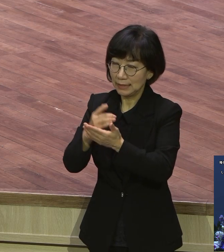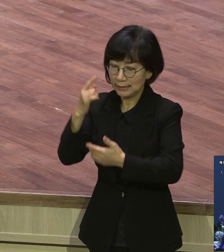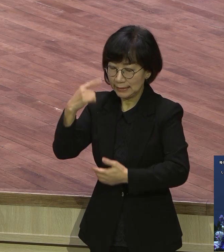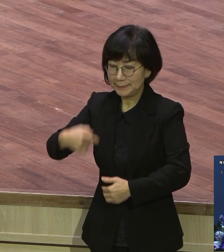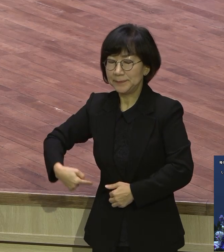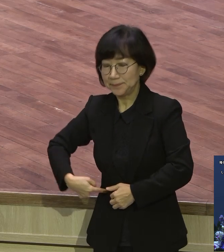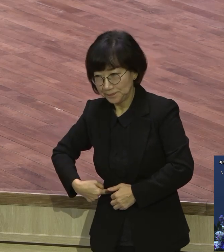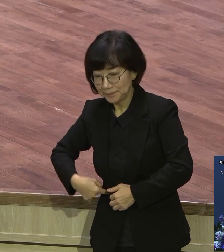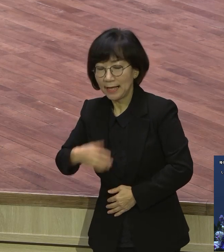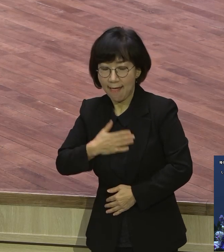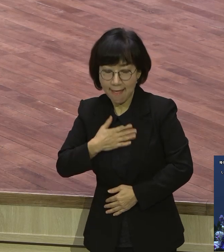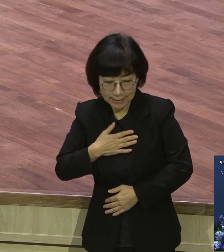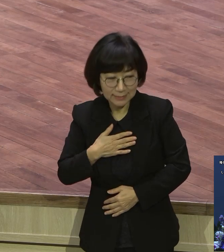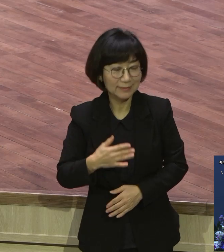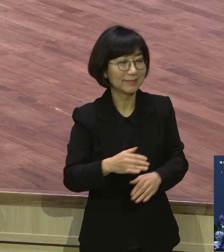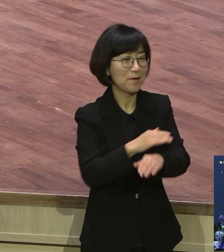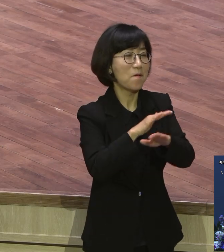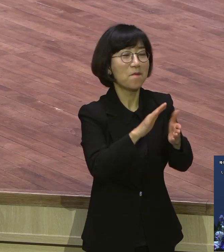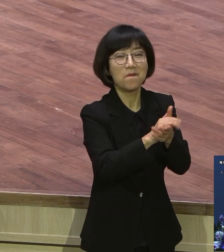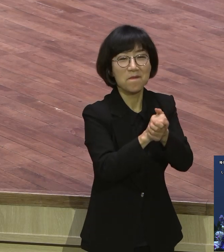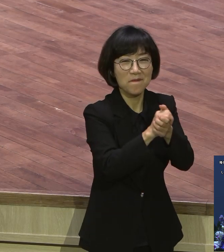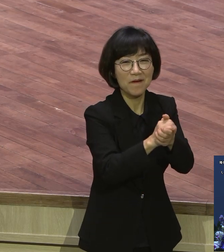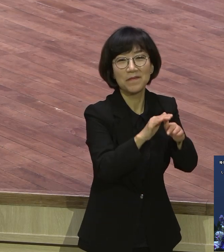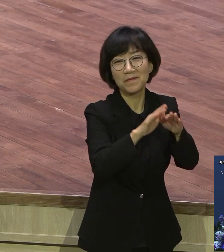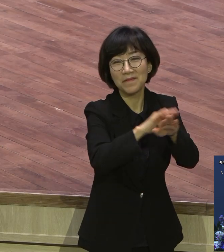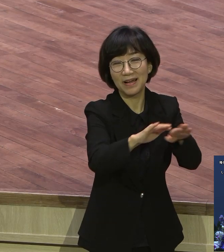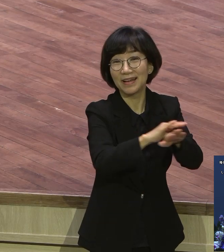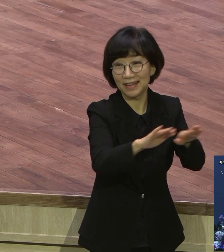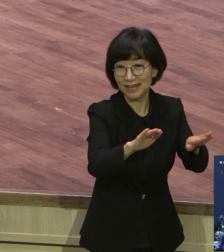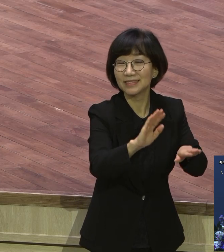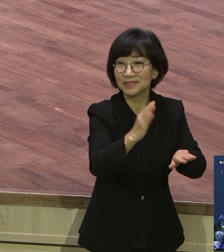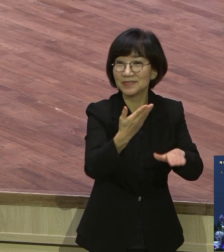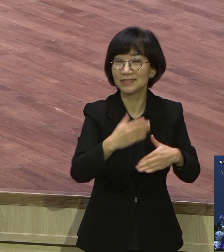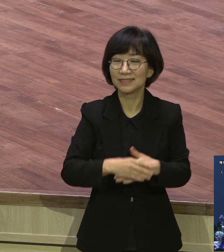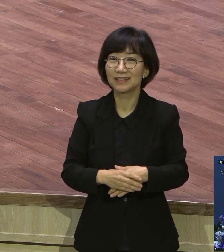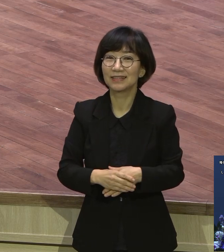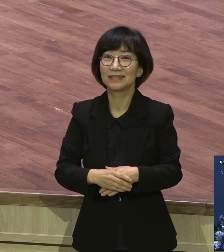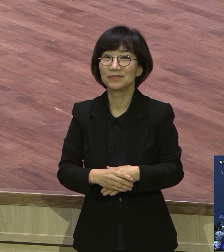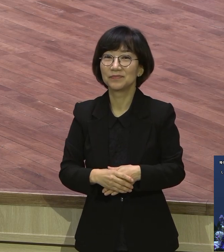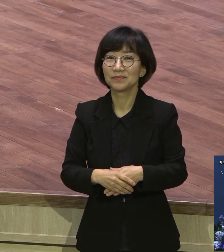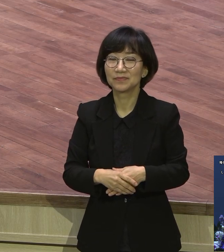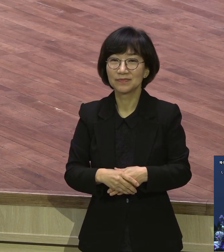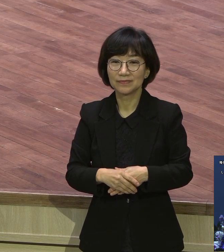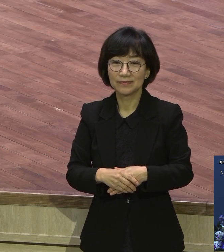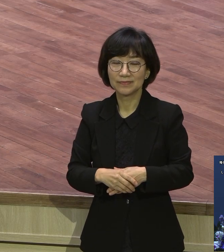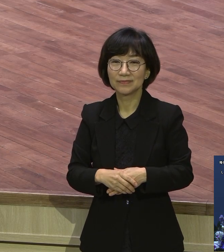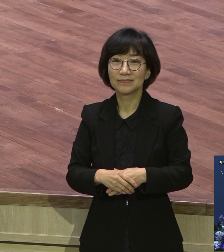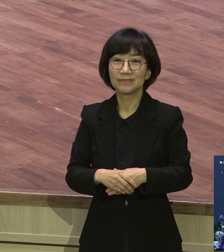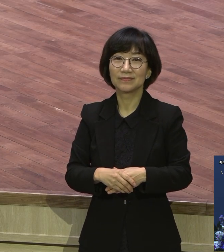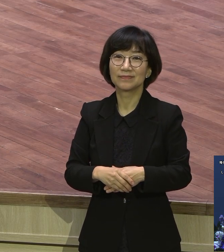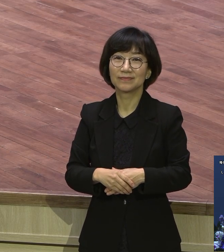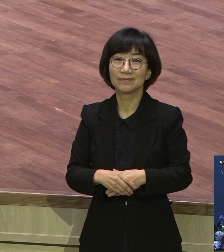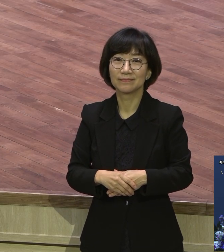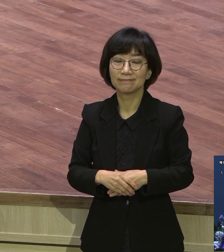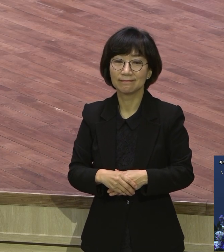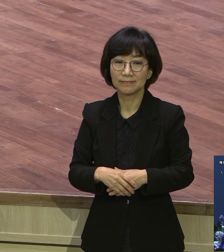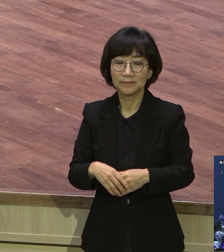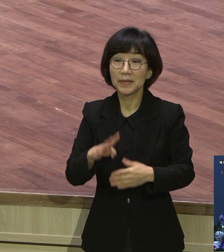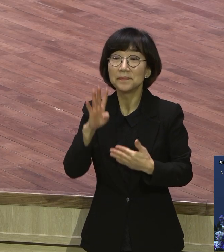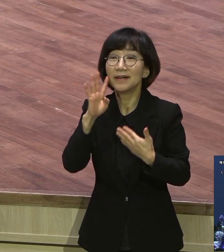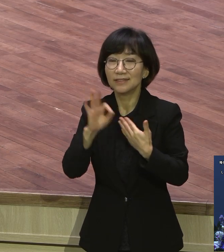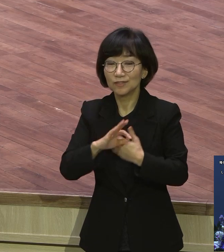말이야 그럴 수가 있지 내가 무슨 예수님인가 요구도 물 수도 있고 비판받을 수 있지 왜 나를